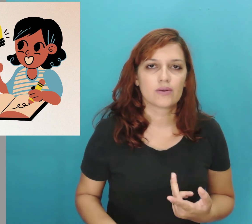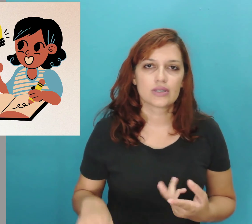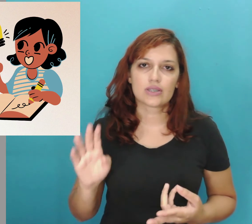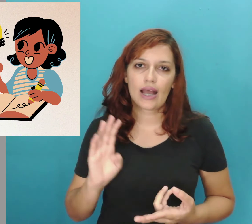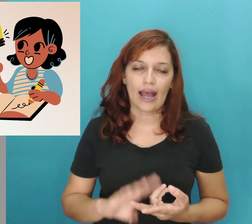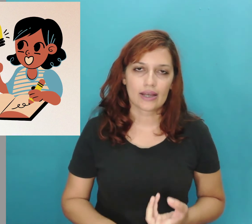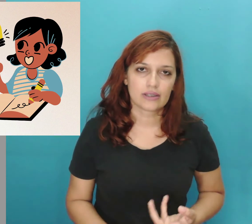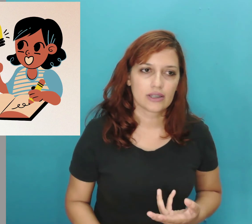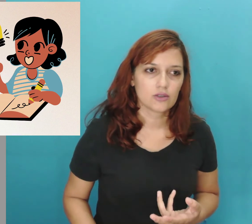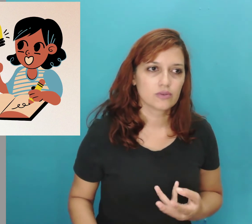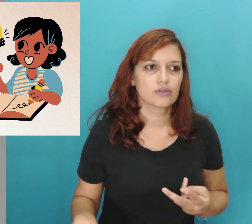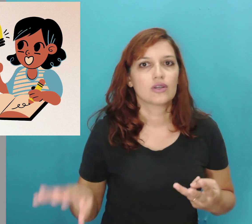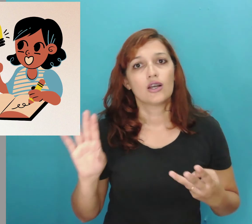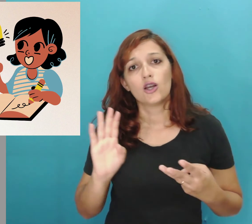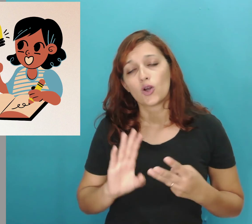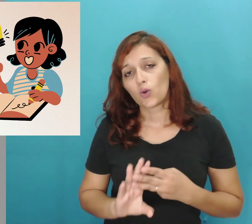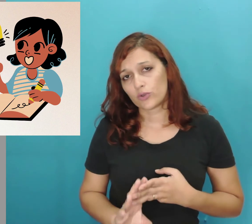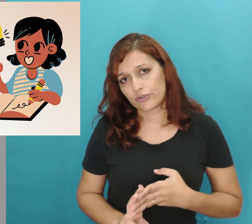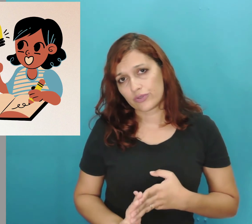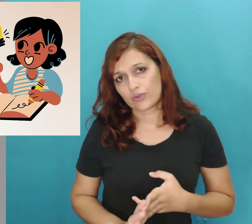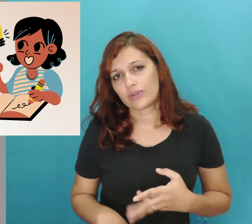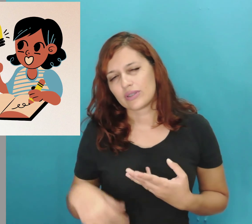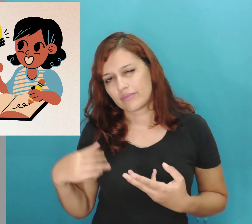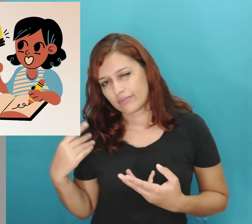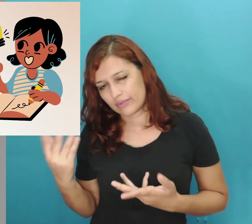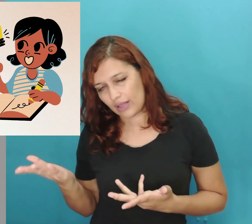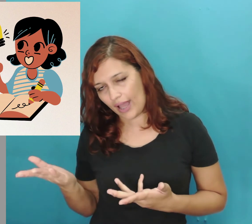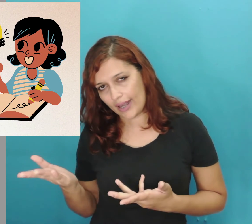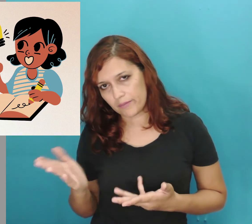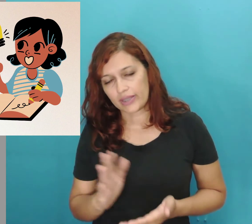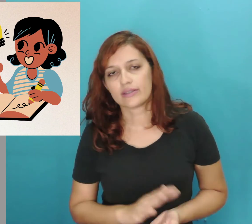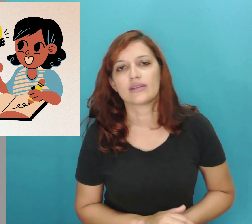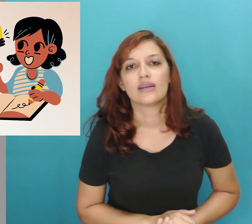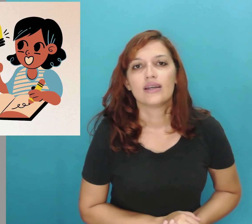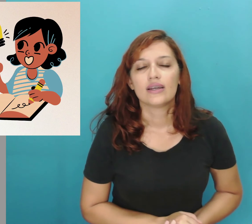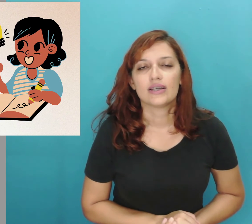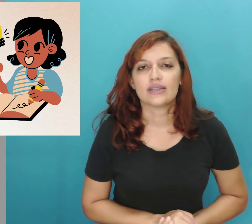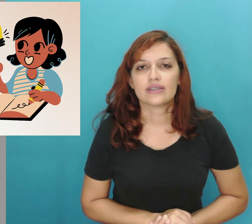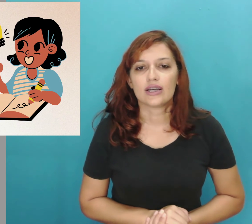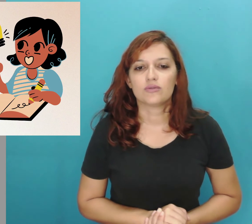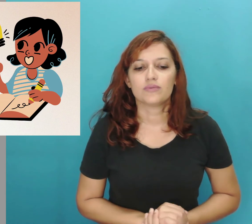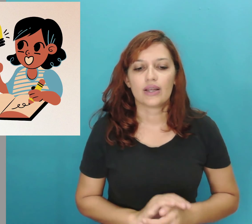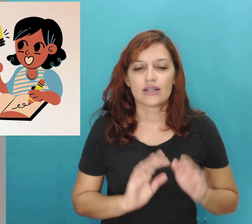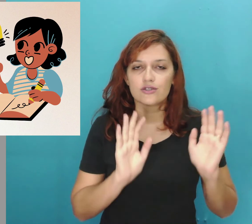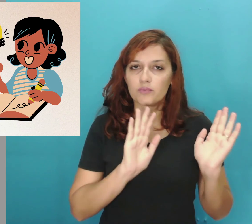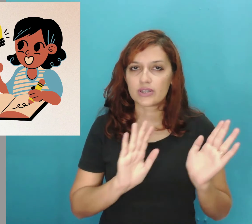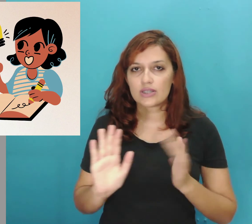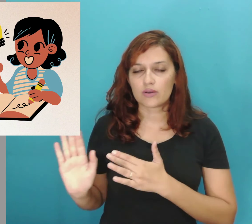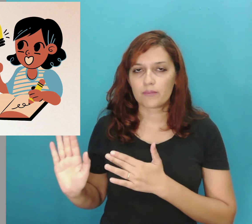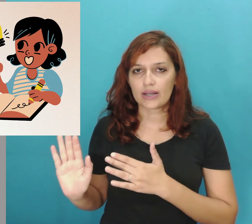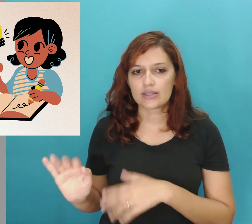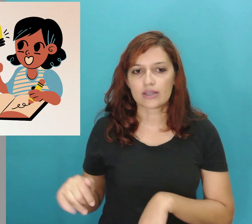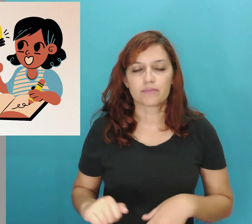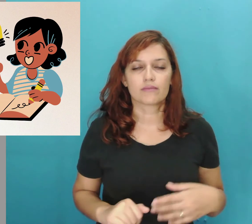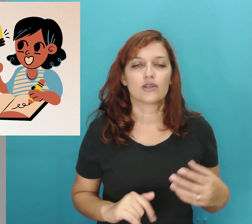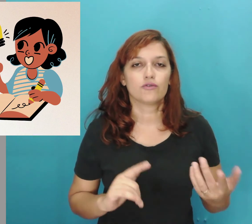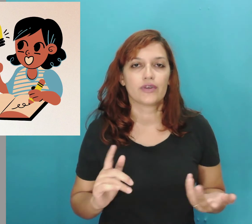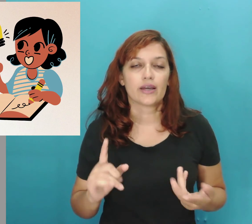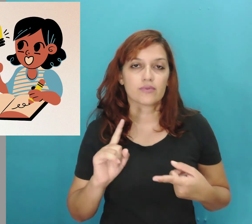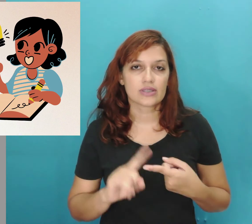preposições, artigos, conjunções, raramente. Então, elas não precisam aparecer. O verbo